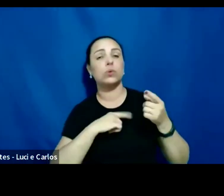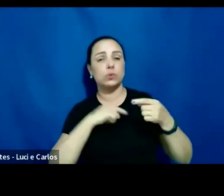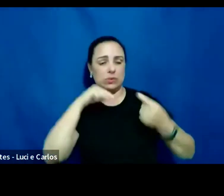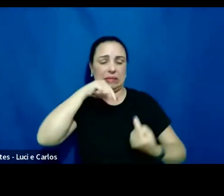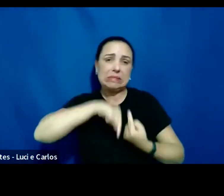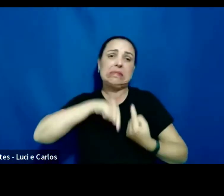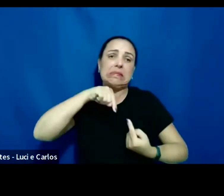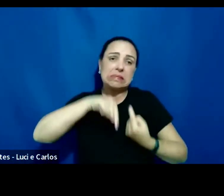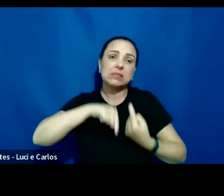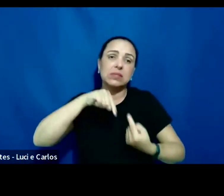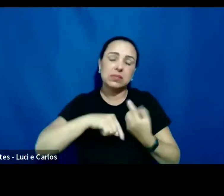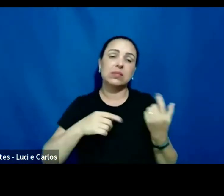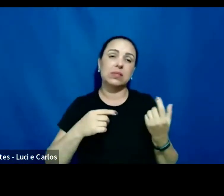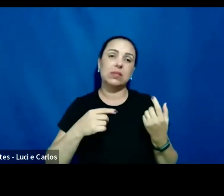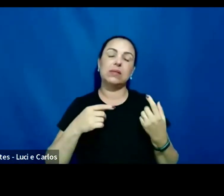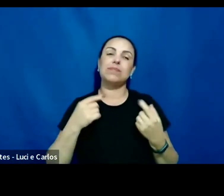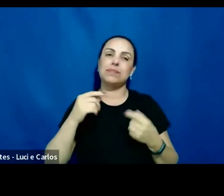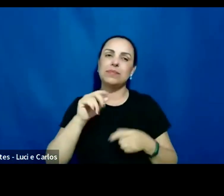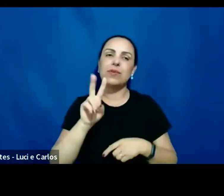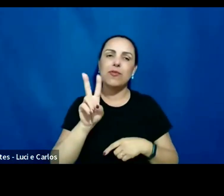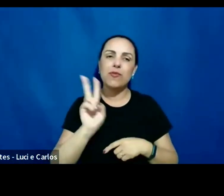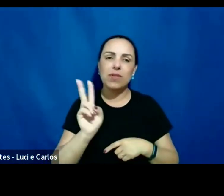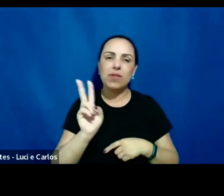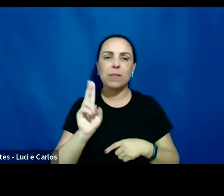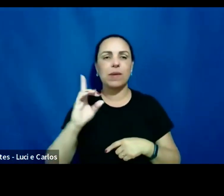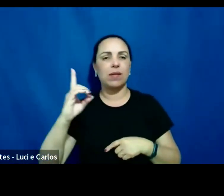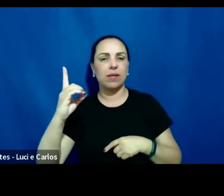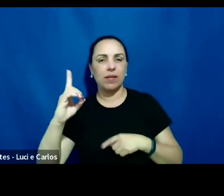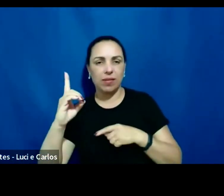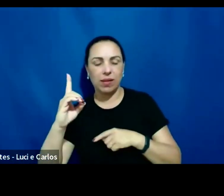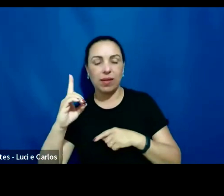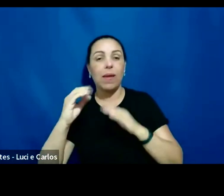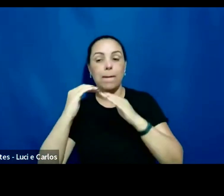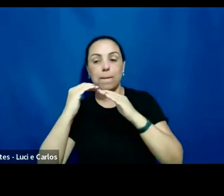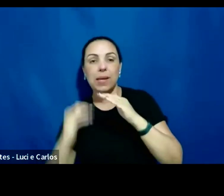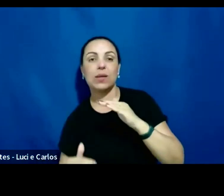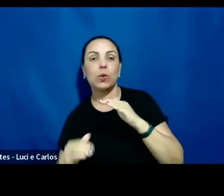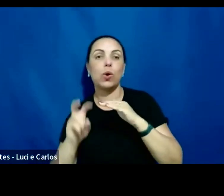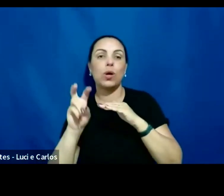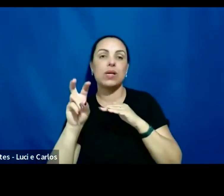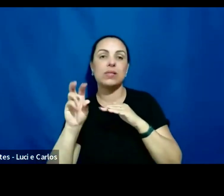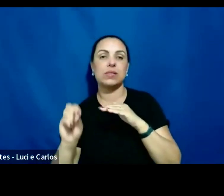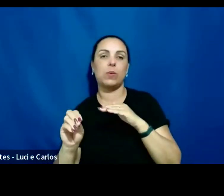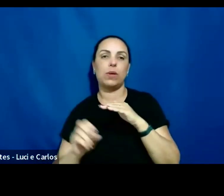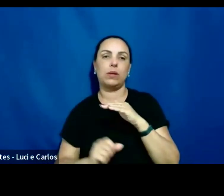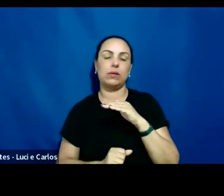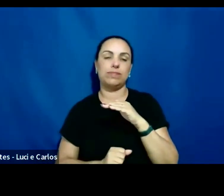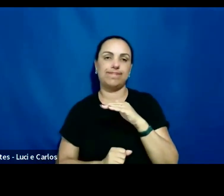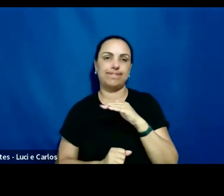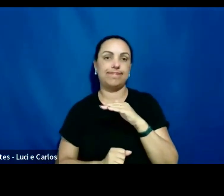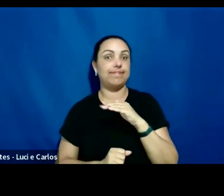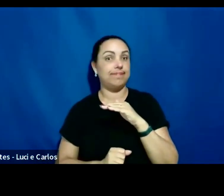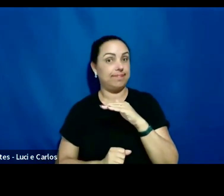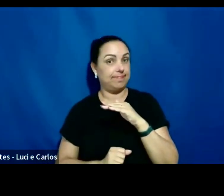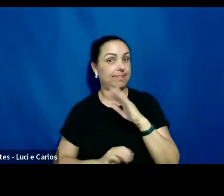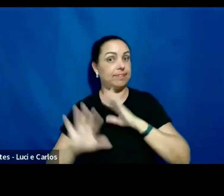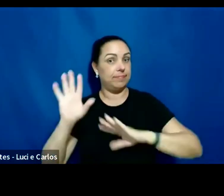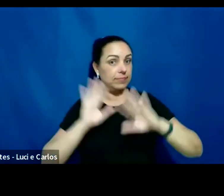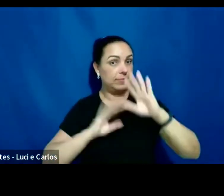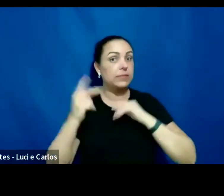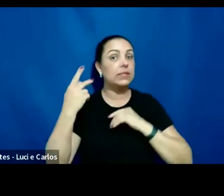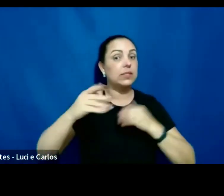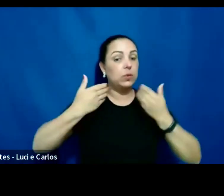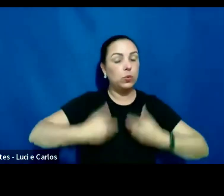baixa no sangue. Quando eu falo baixa, é abaixo de 50. Que a maioria das pessoas tem a vitamina D abaixo de